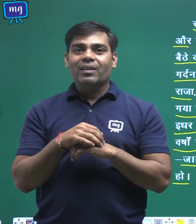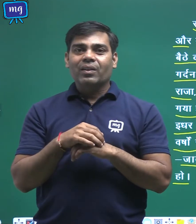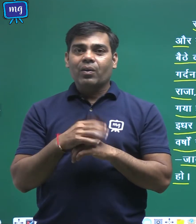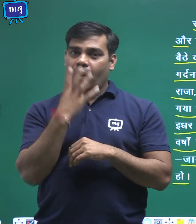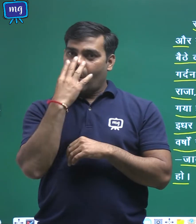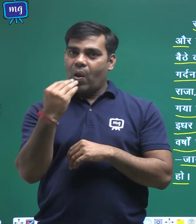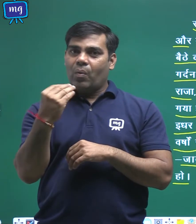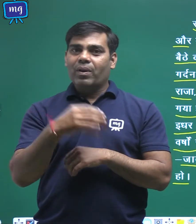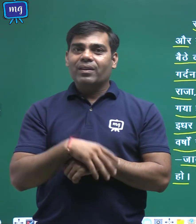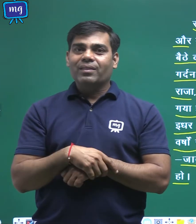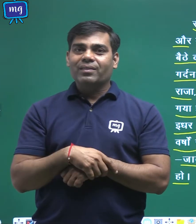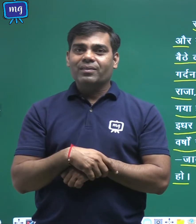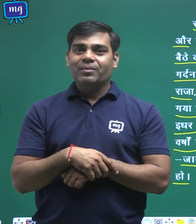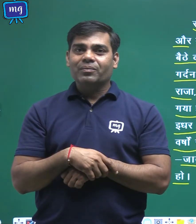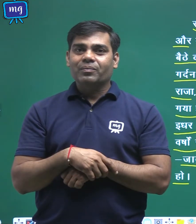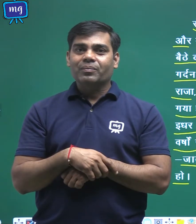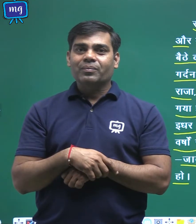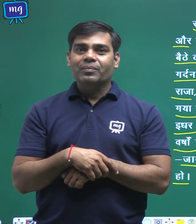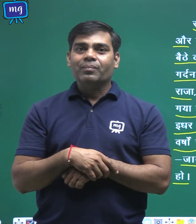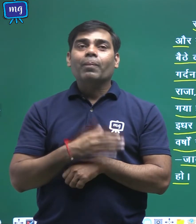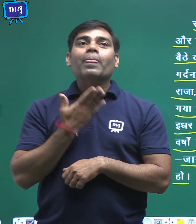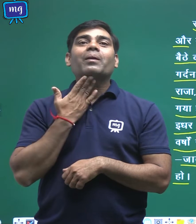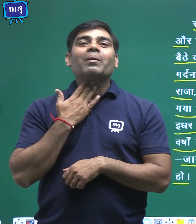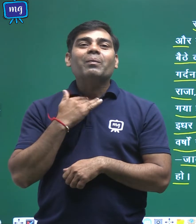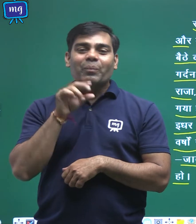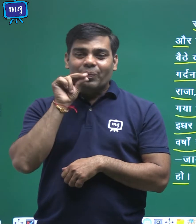लोमड़ मीठी मीठी बातें करके